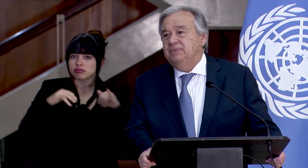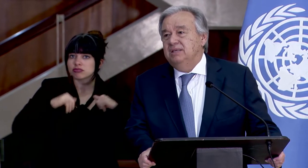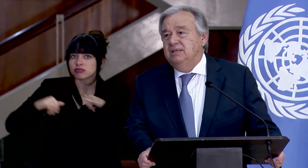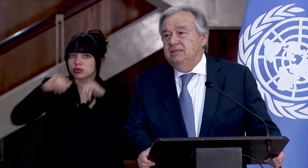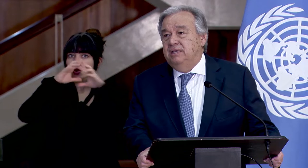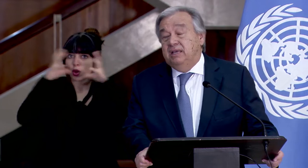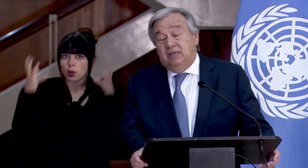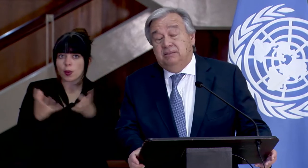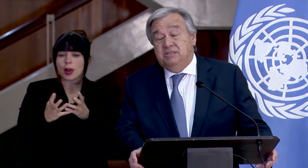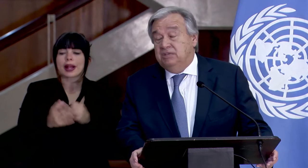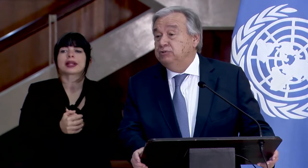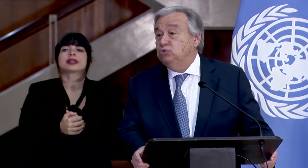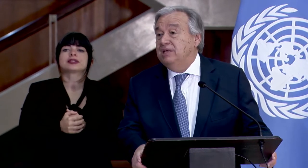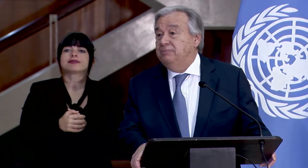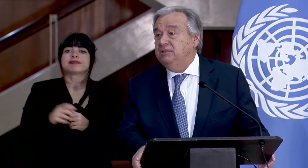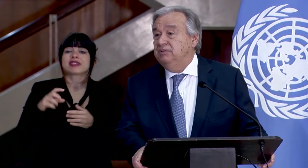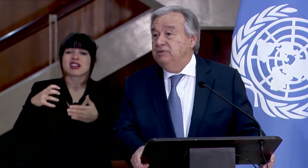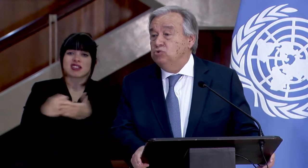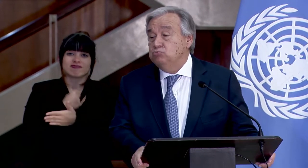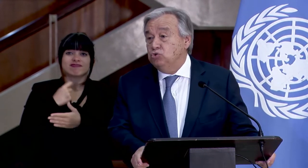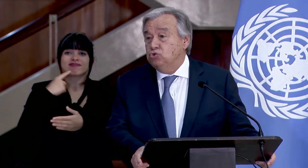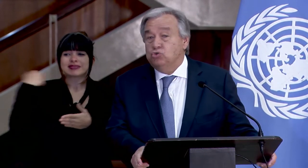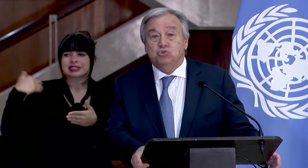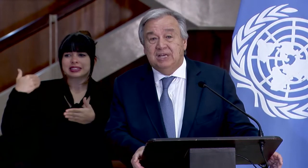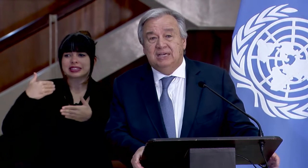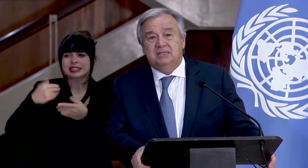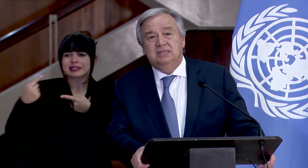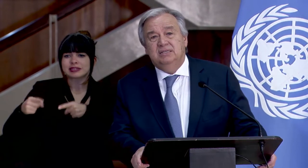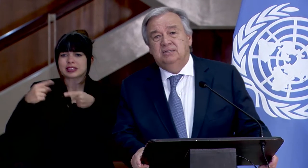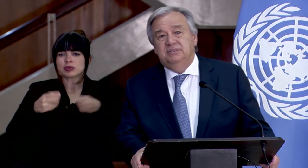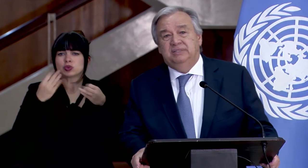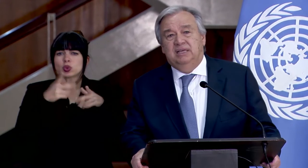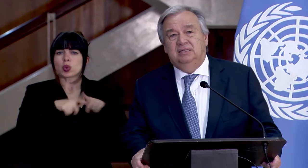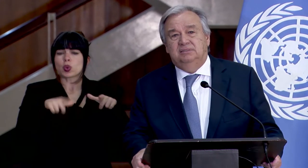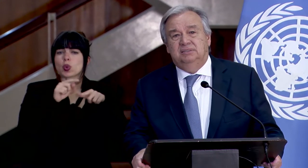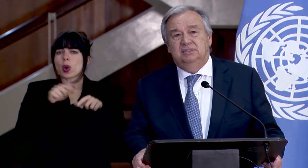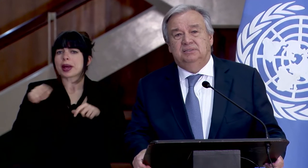globales, y en que desafortunadamente vemos muchos dudar